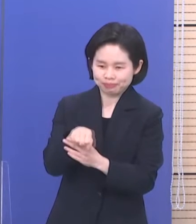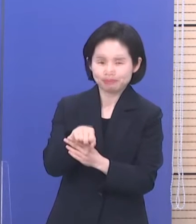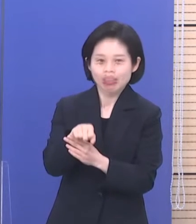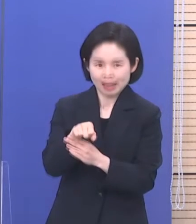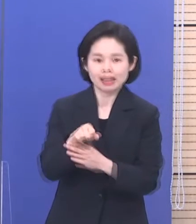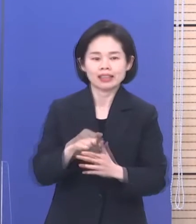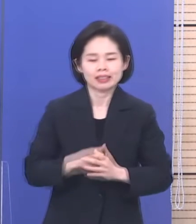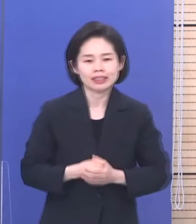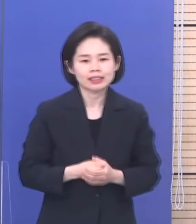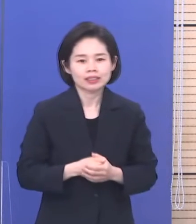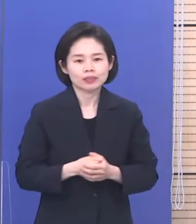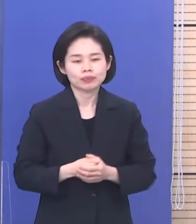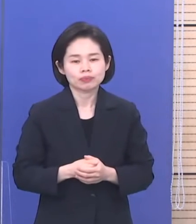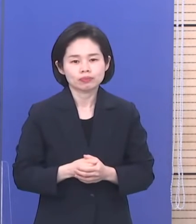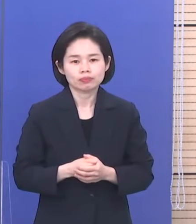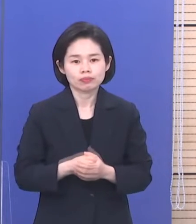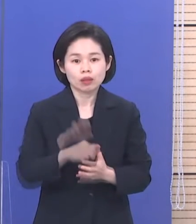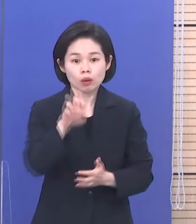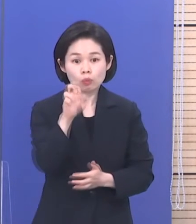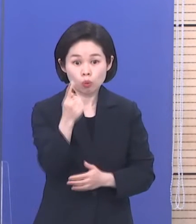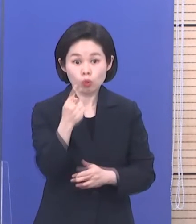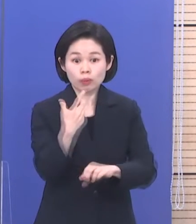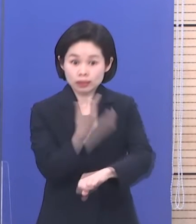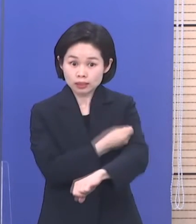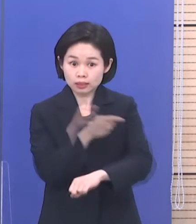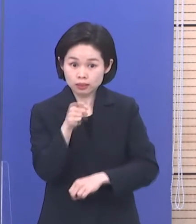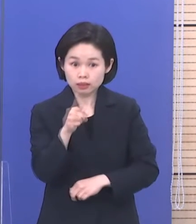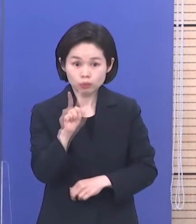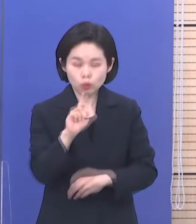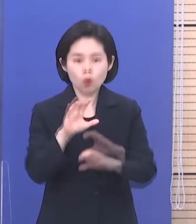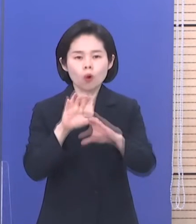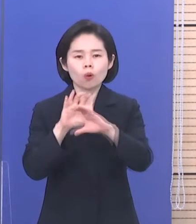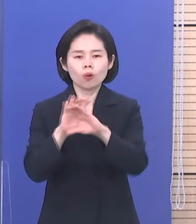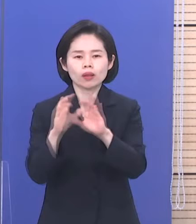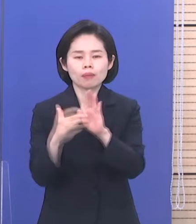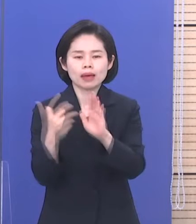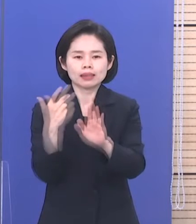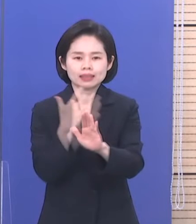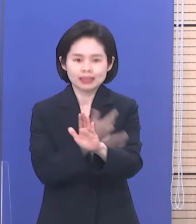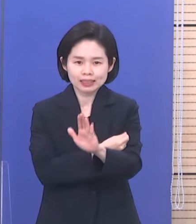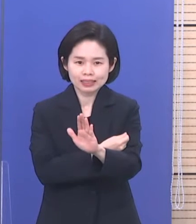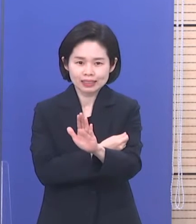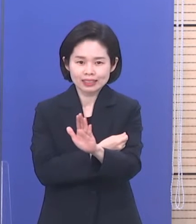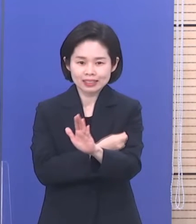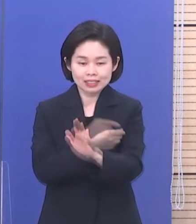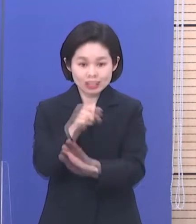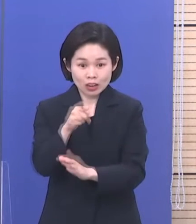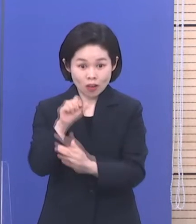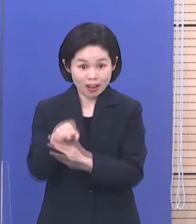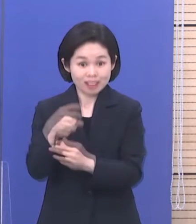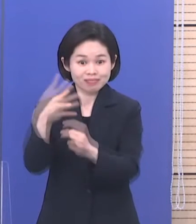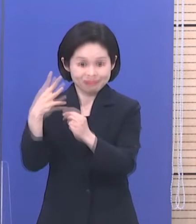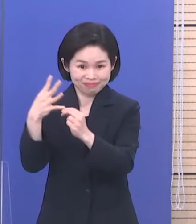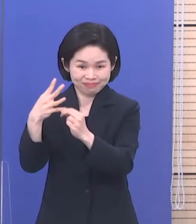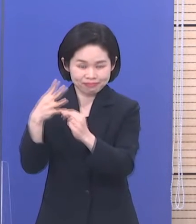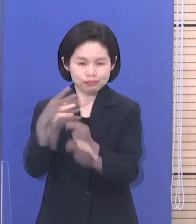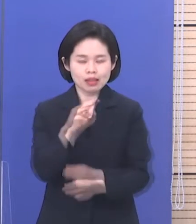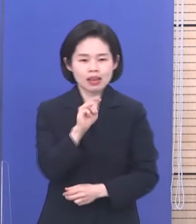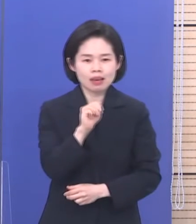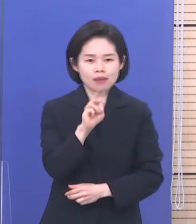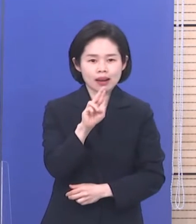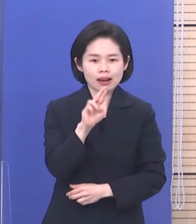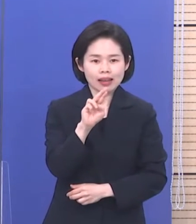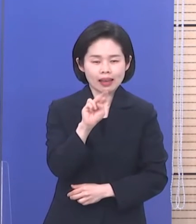결정하였습니다. 이 백신은 코로나19 백신으로서 국내에서는 네 번째,